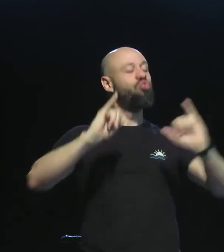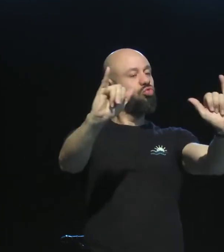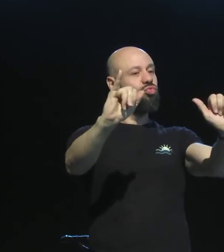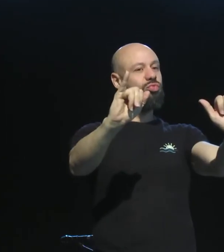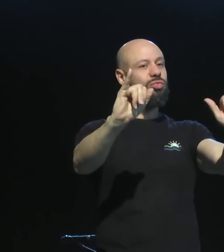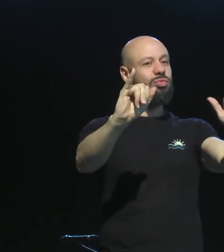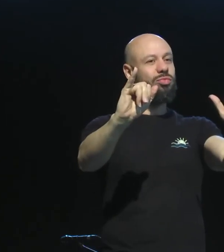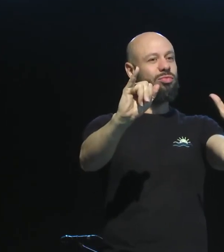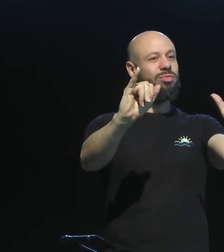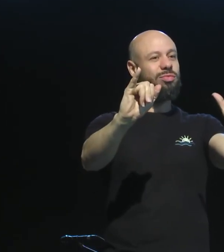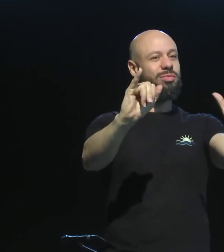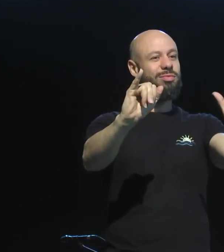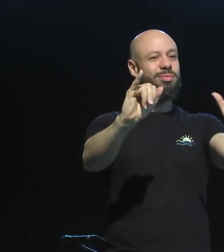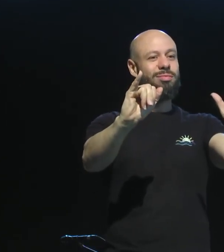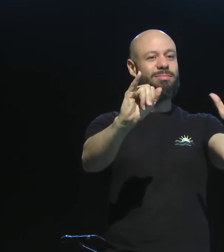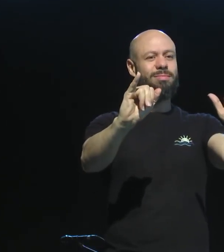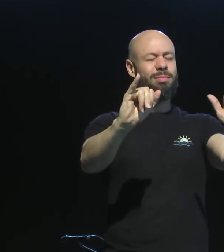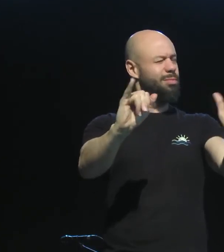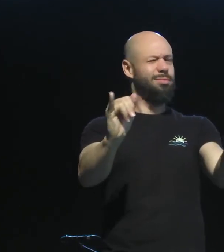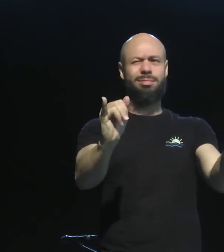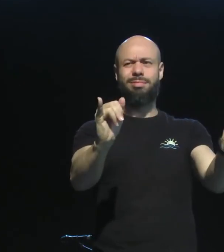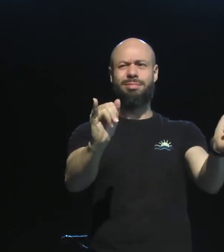a sua verdade.